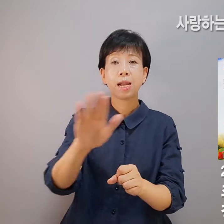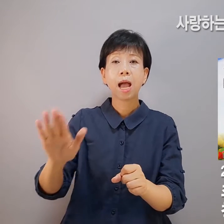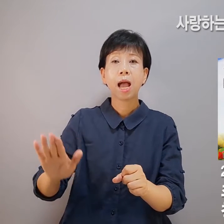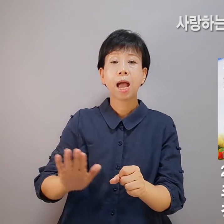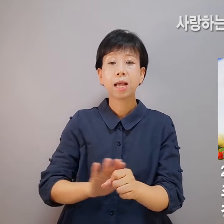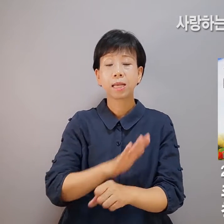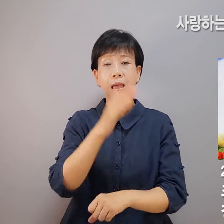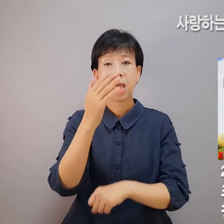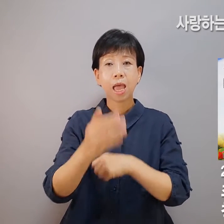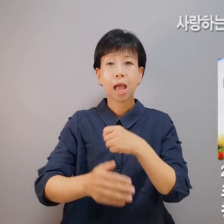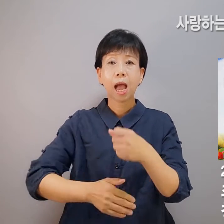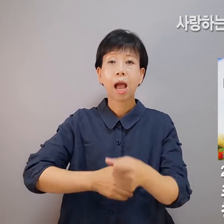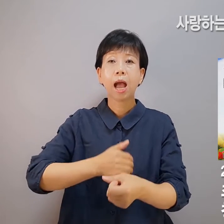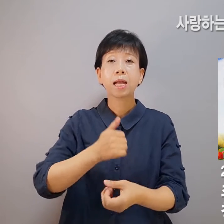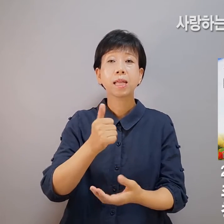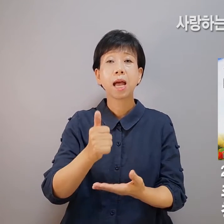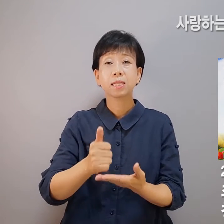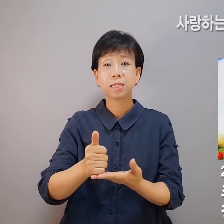사랑의